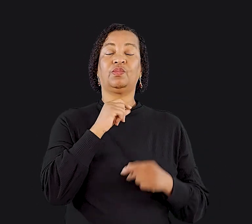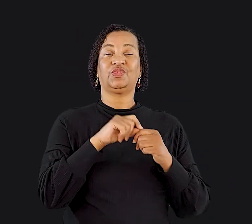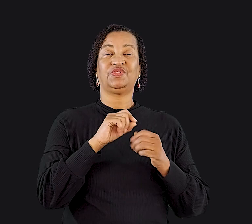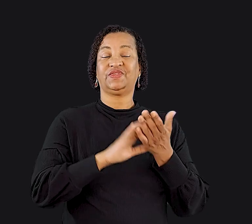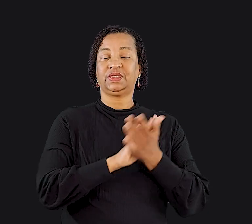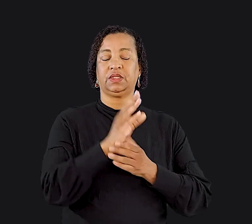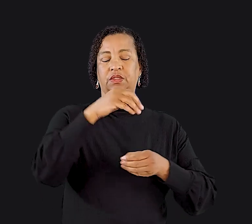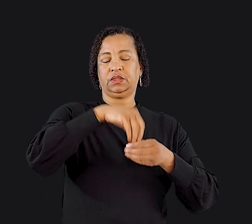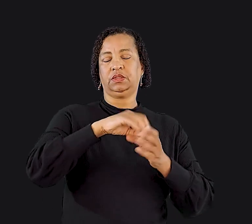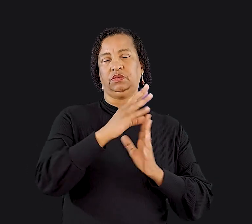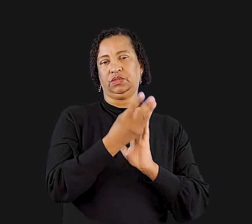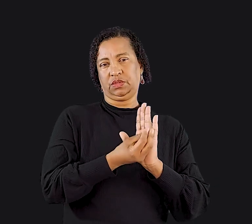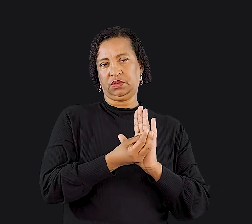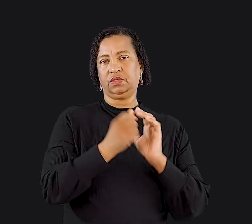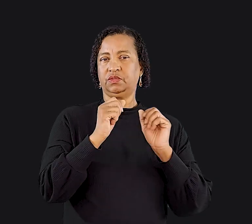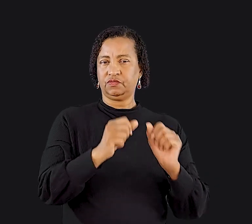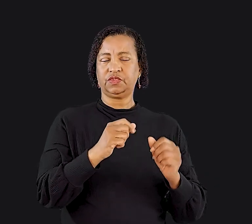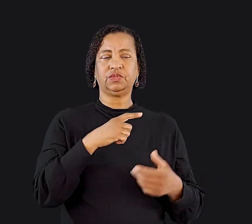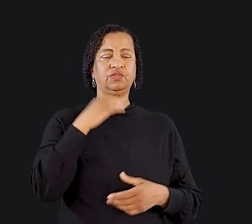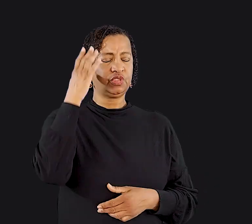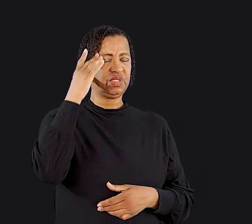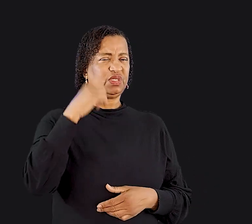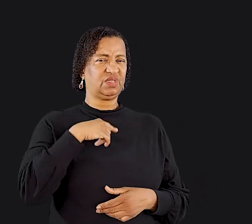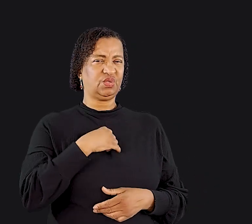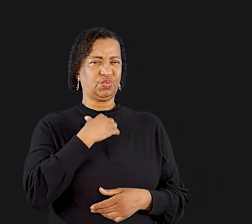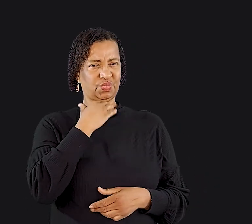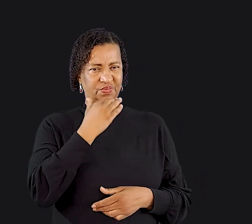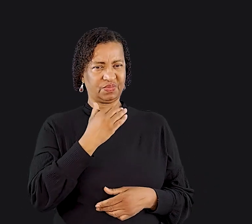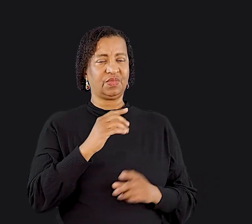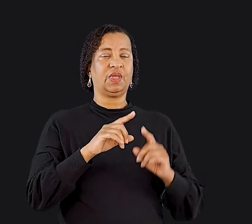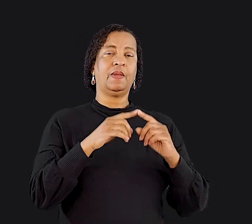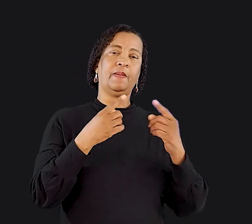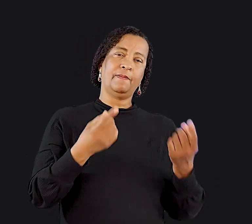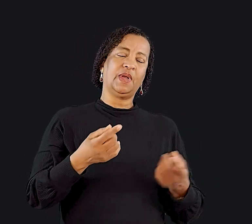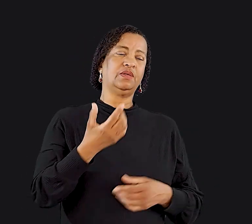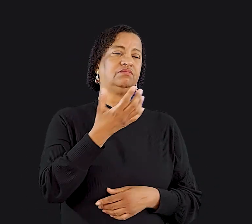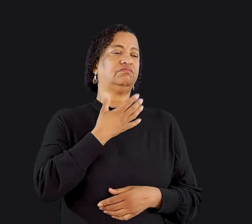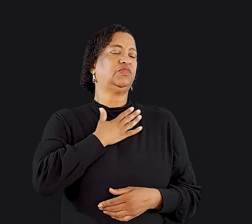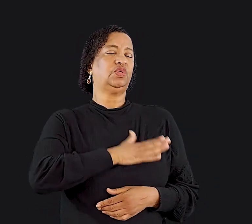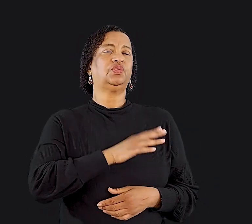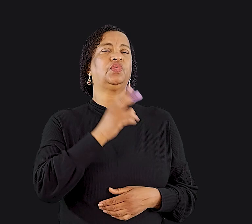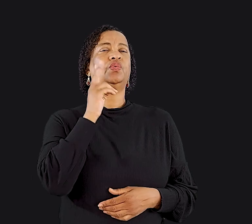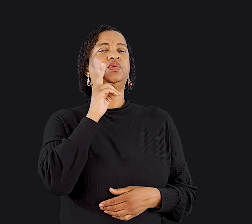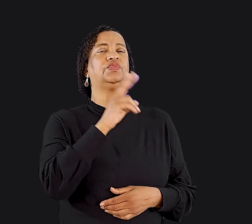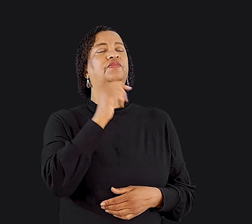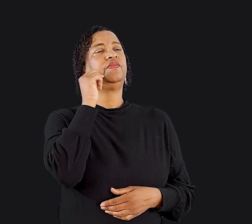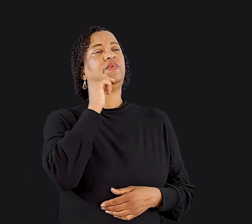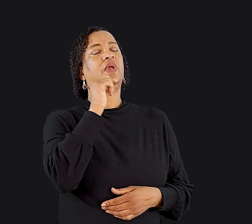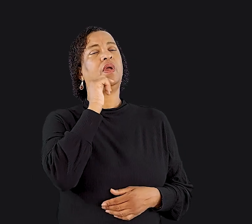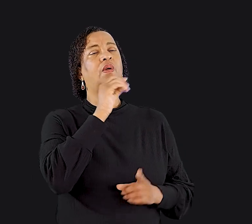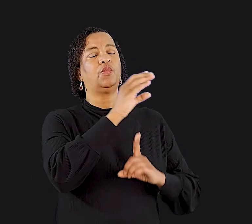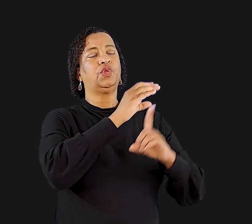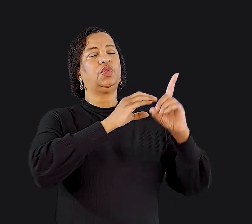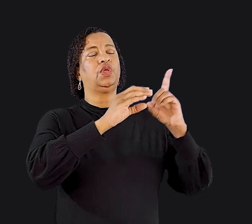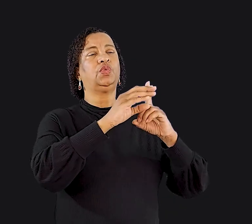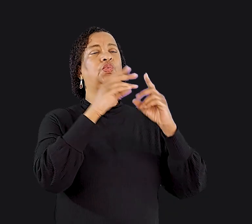na igreja. Você pode me considerar antiquado, mas não gosto de ver uma mulher lá na frente no púlpito dando um sermão para